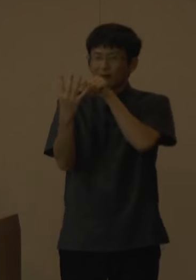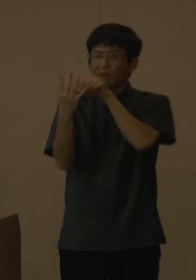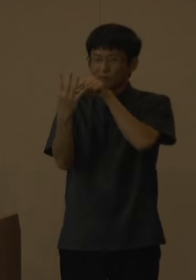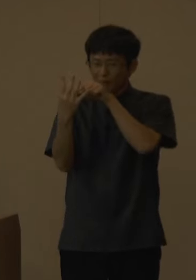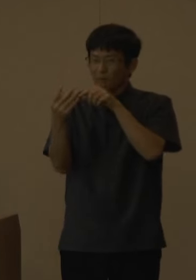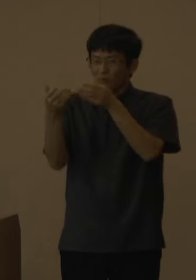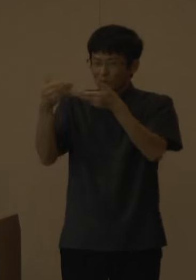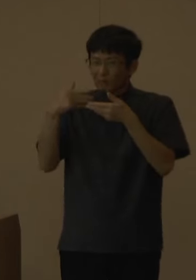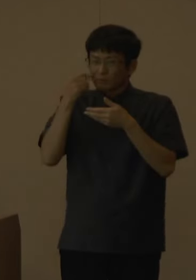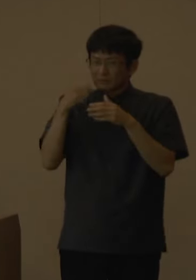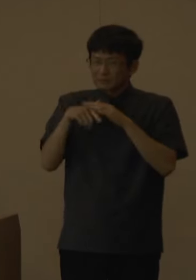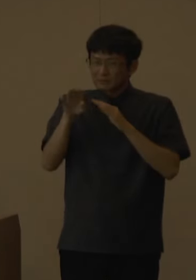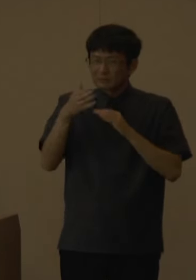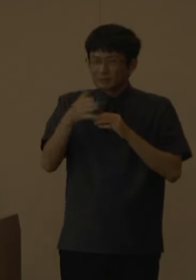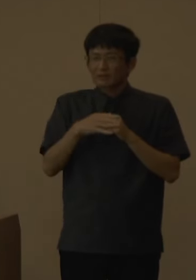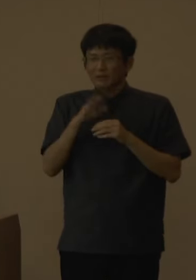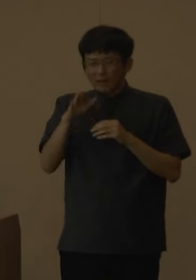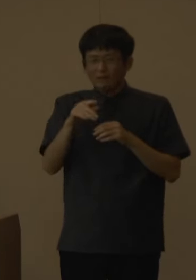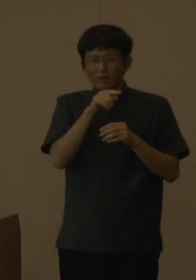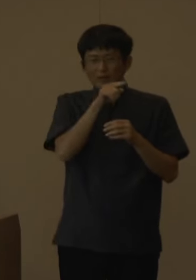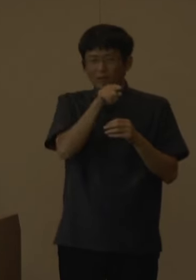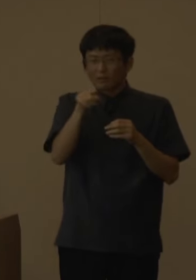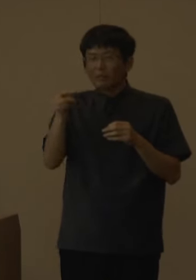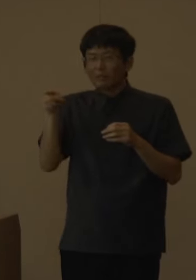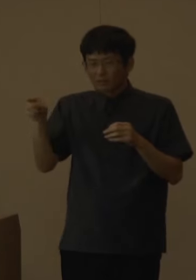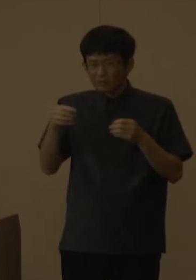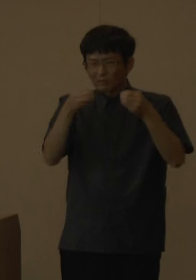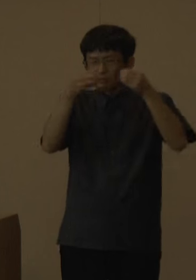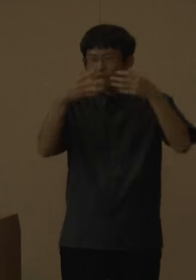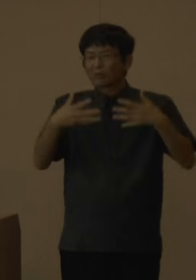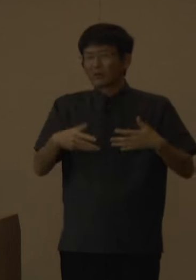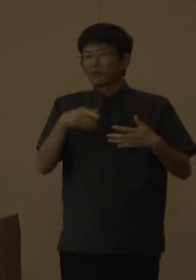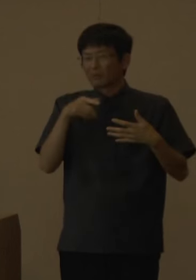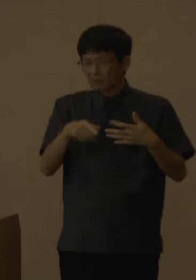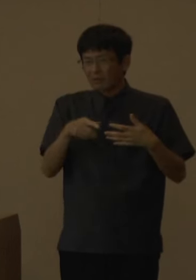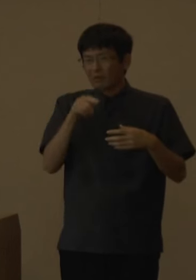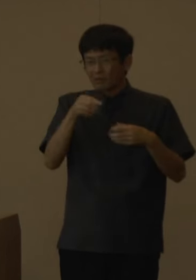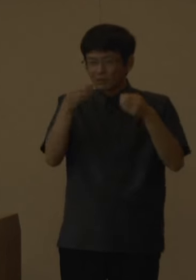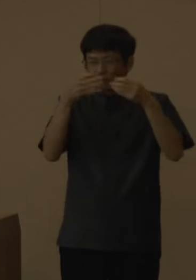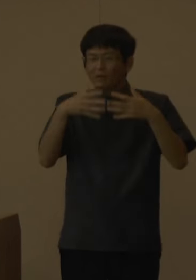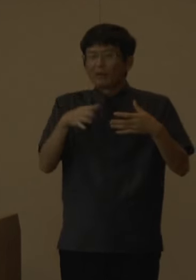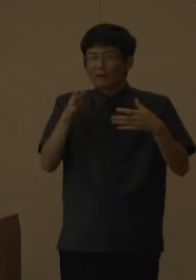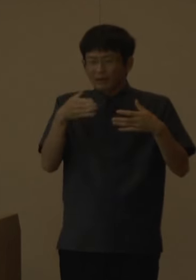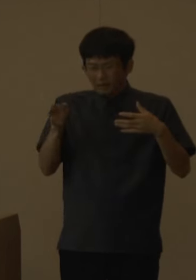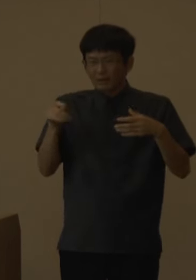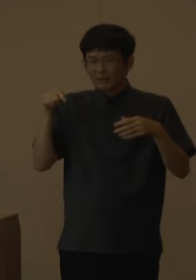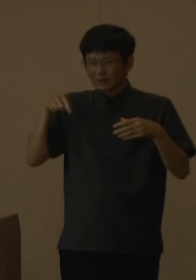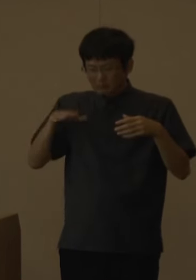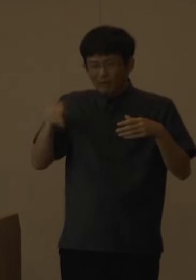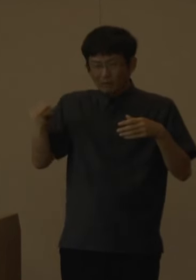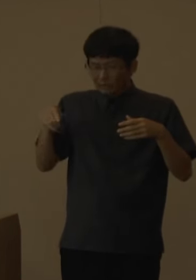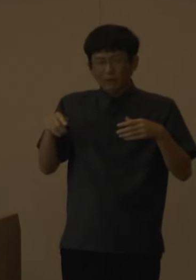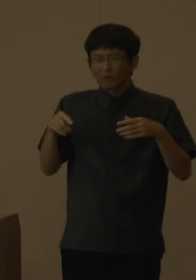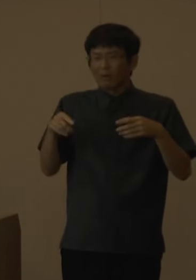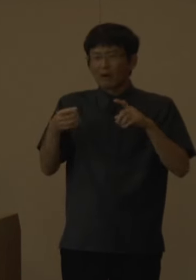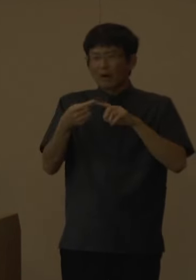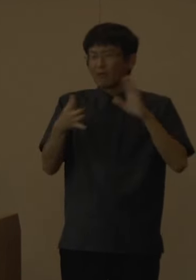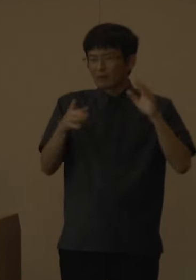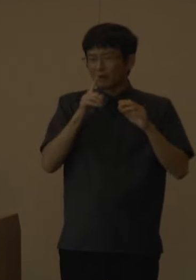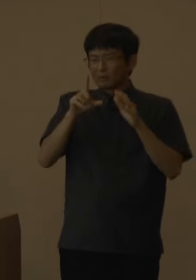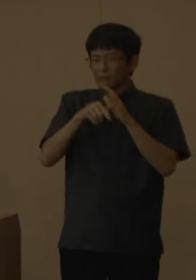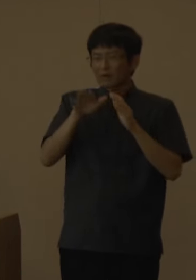か。 はい、それぞれの適用の要件については当然その要件から外れるということもありますので、そ